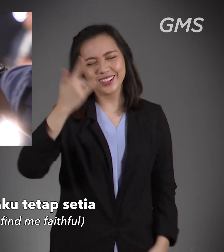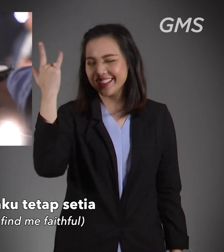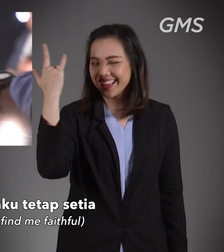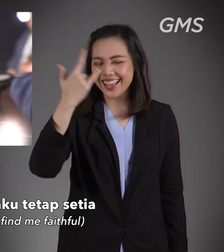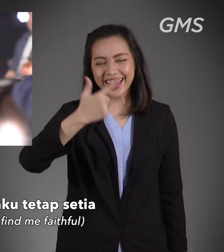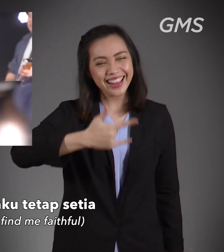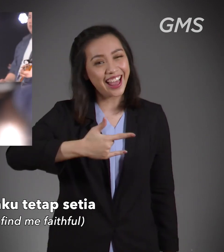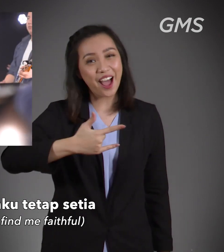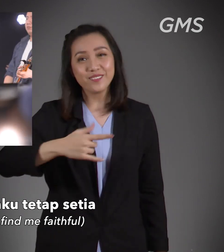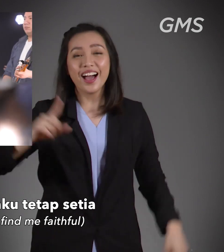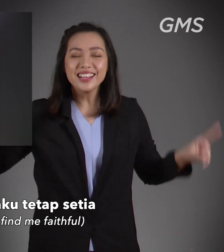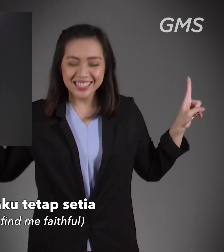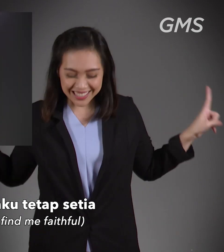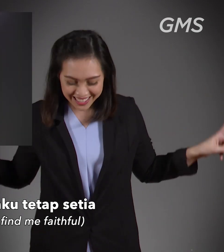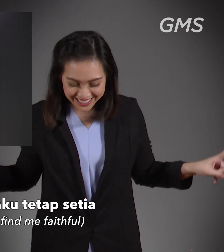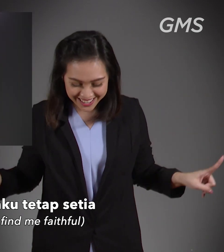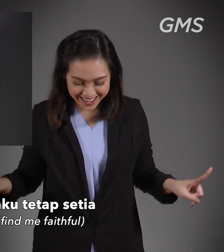aku tetap